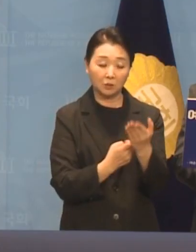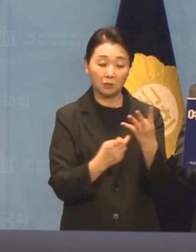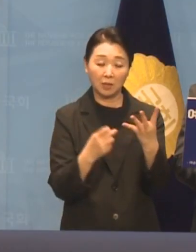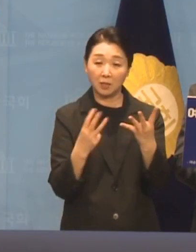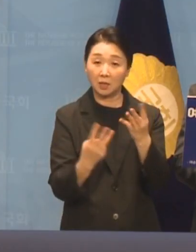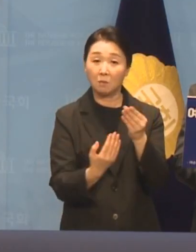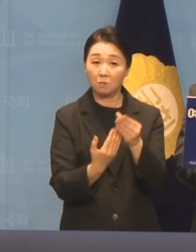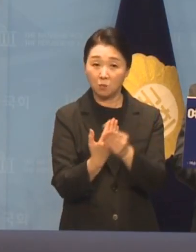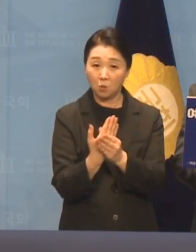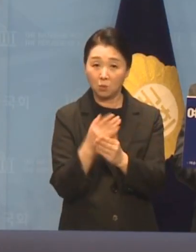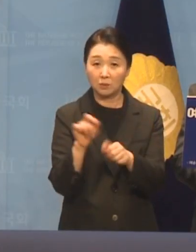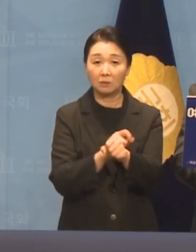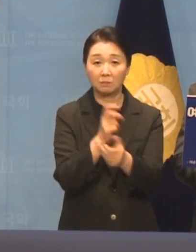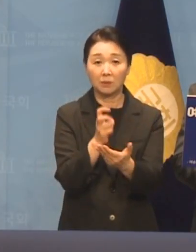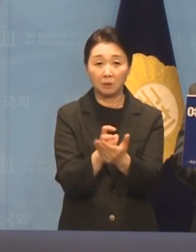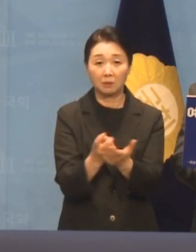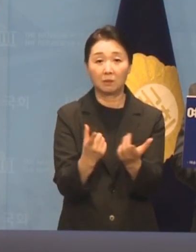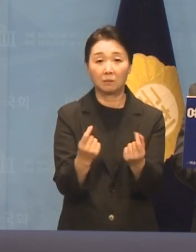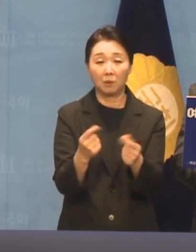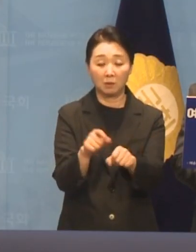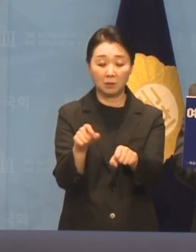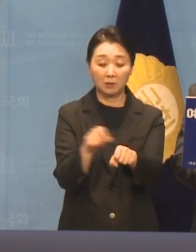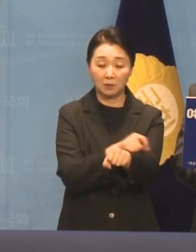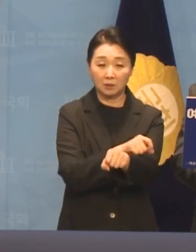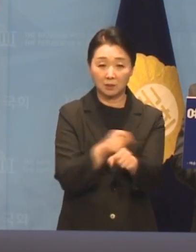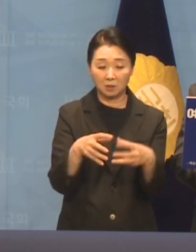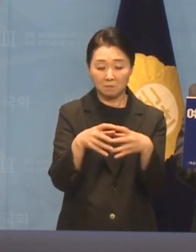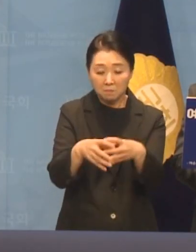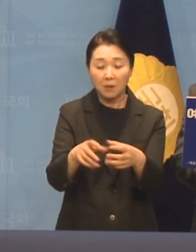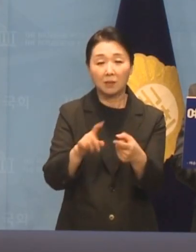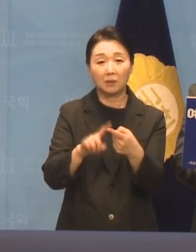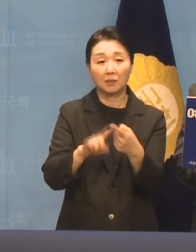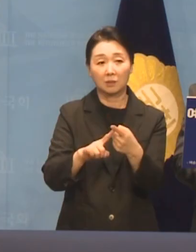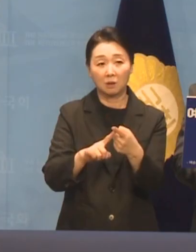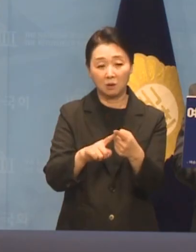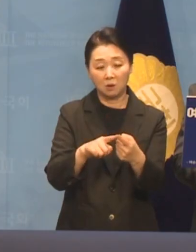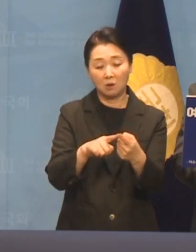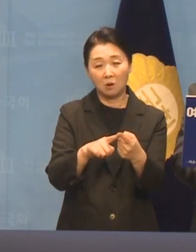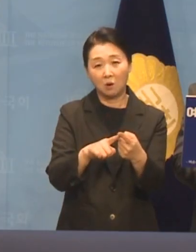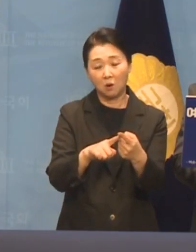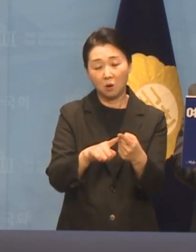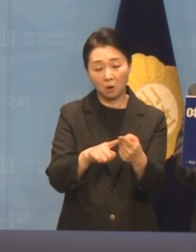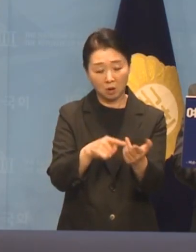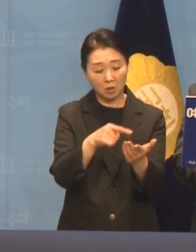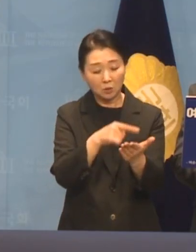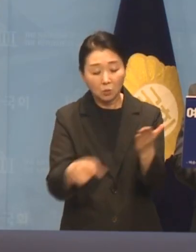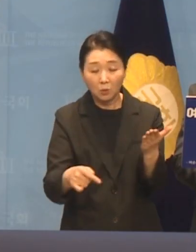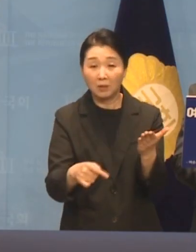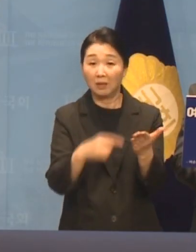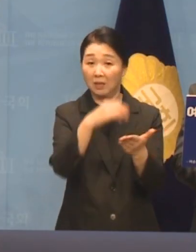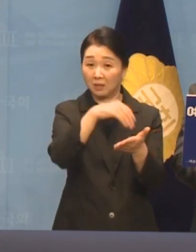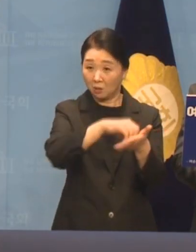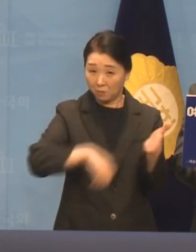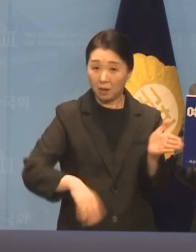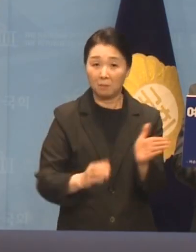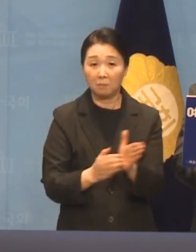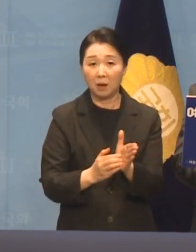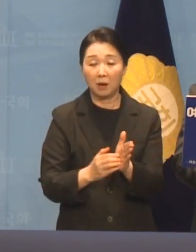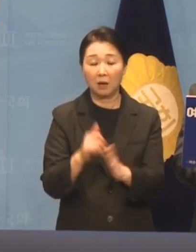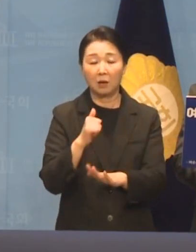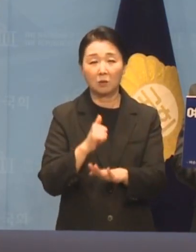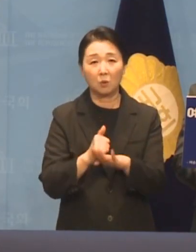보고서와 특별법이 특정 세력에 불리한 내용을 제외한 채